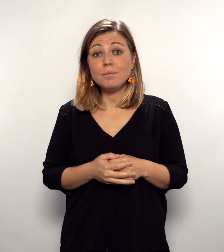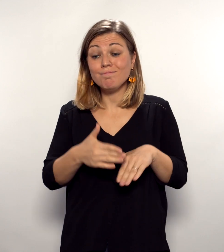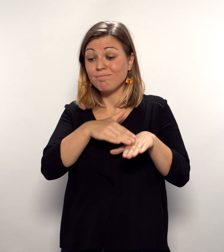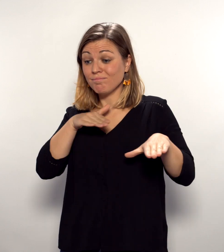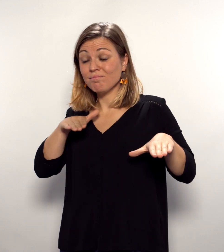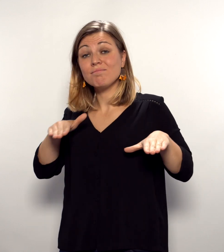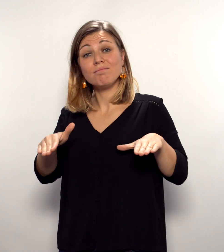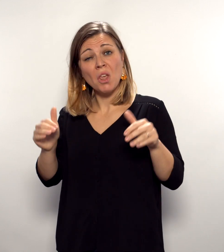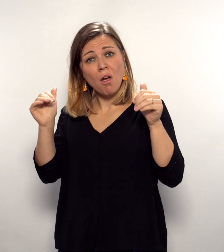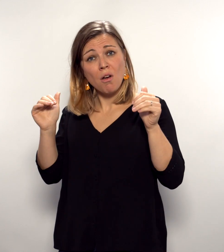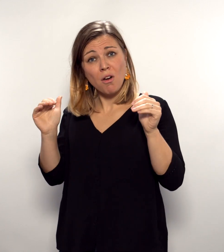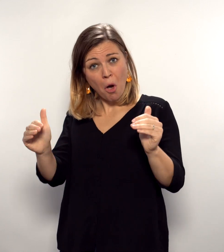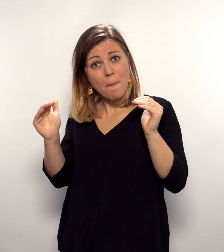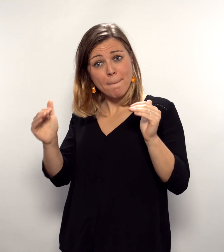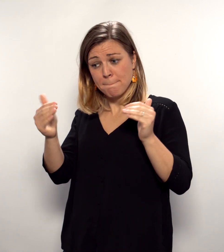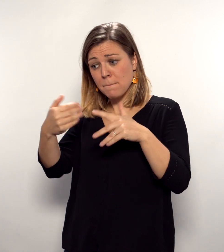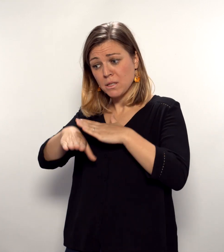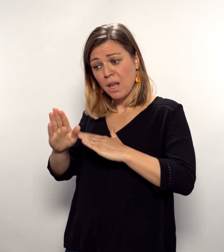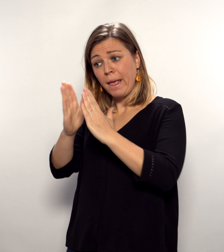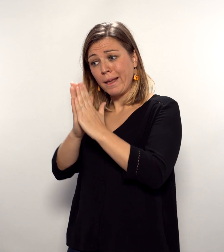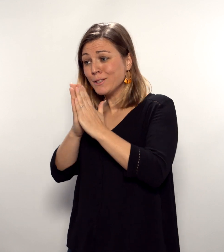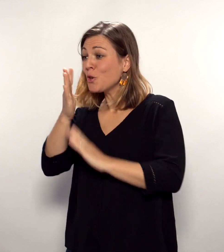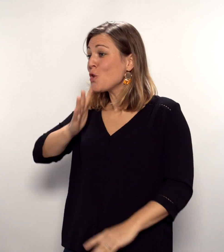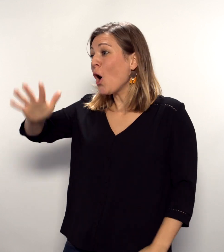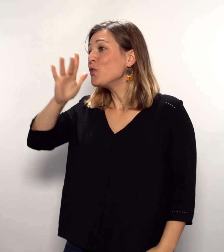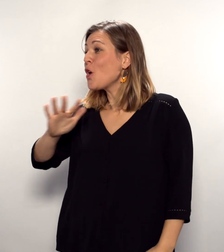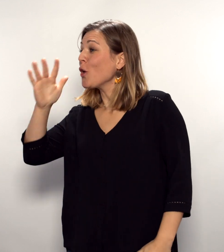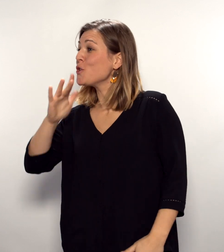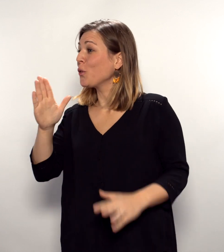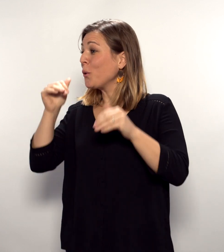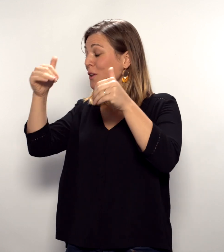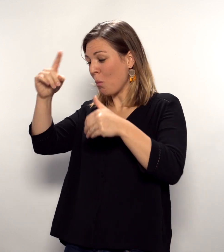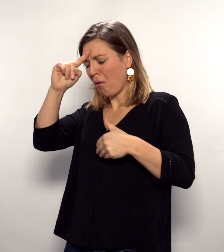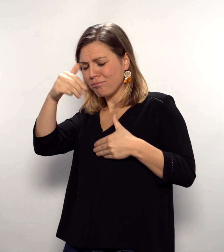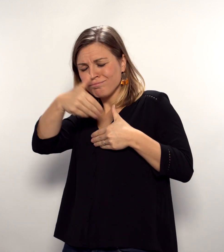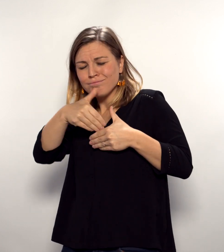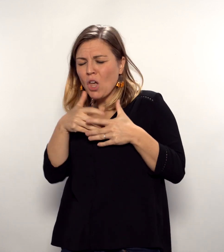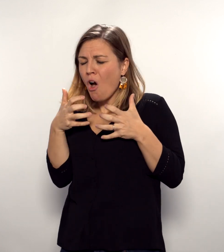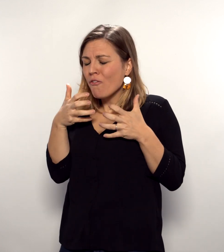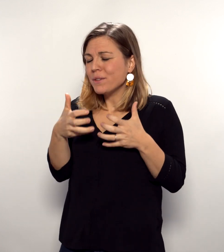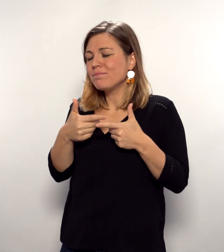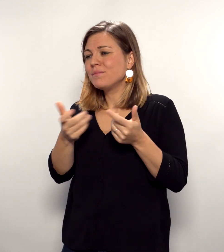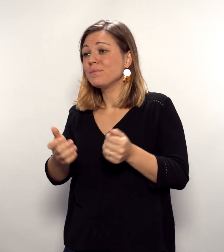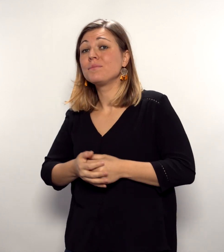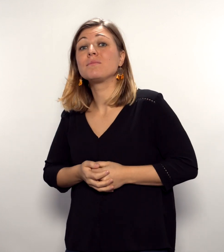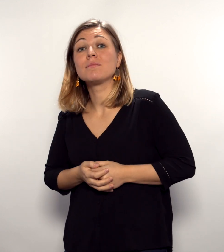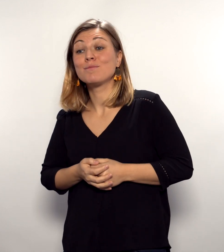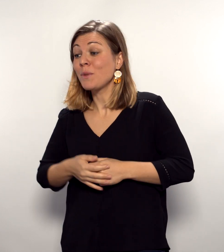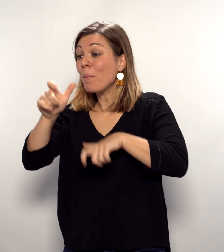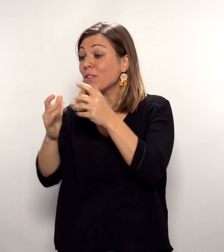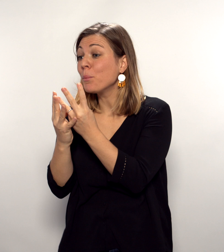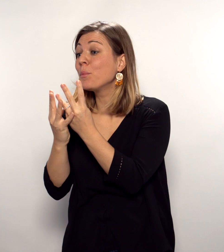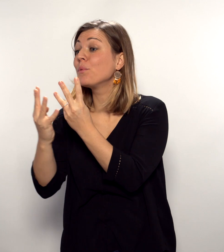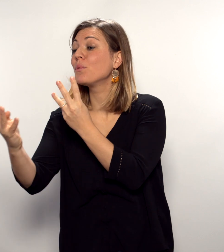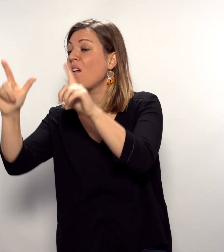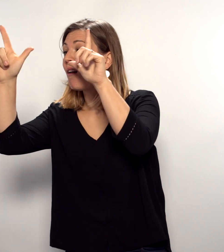Pendant tout ce temps, je continuais de chanter à l'église parce que ça faisait partie de moi. Devant les gens,